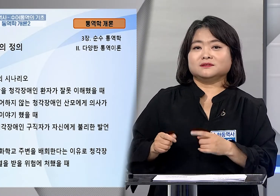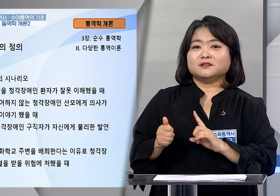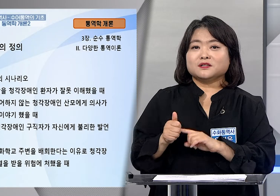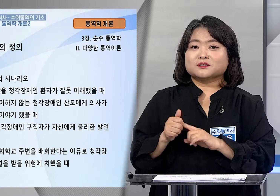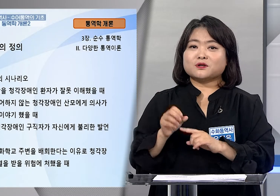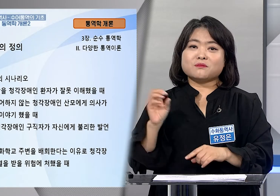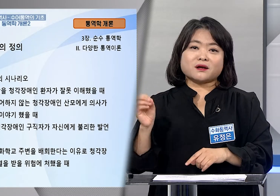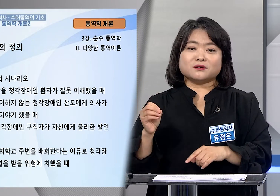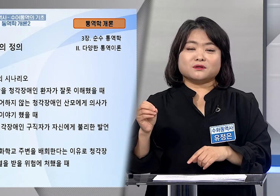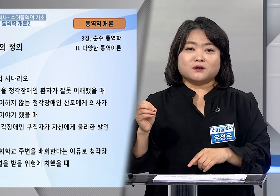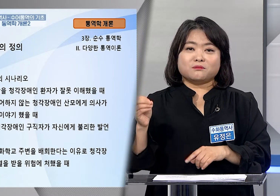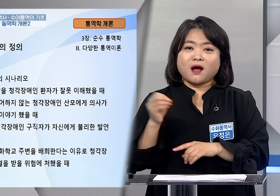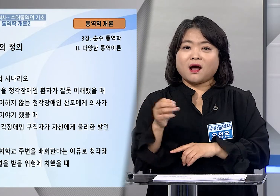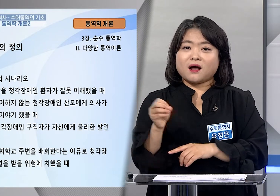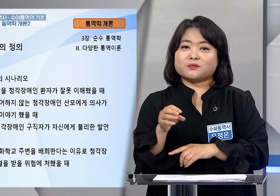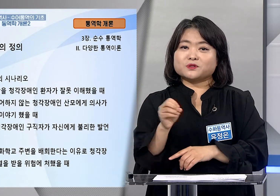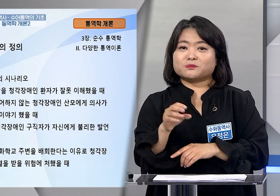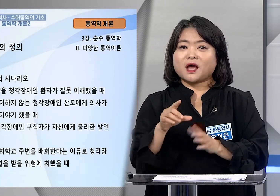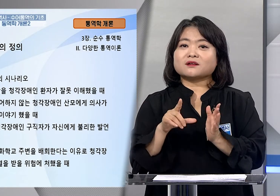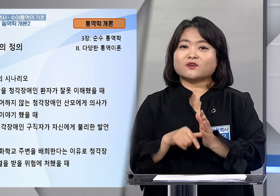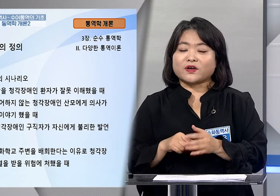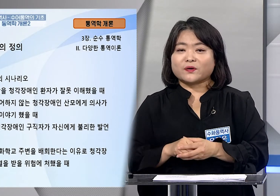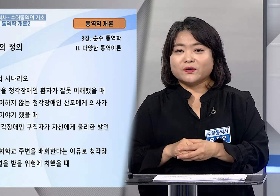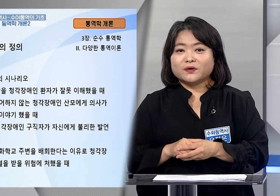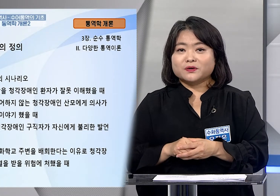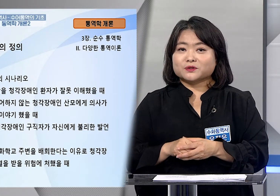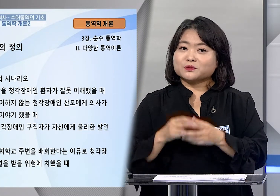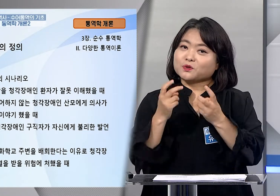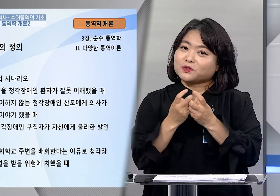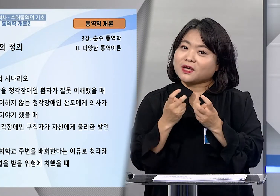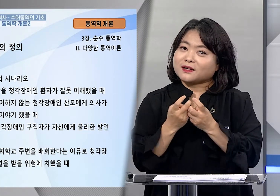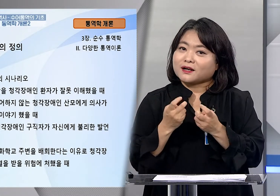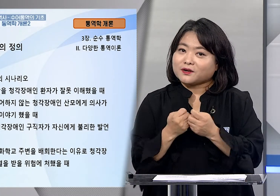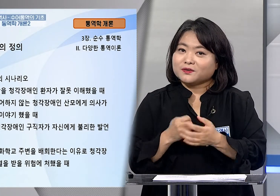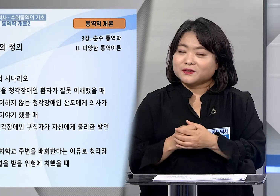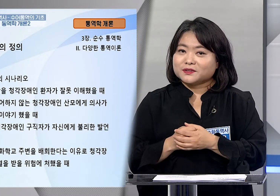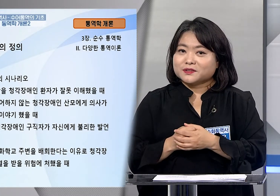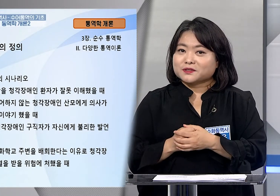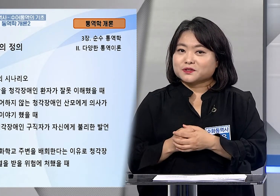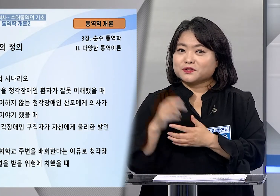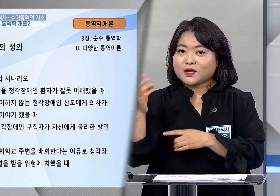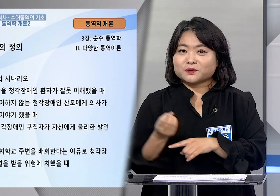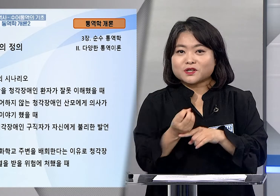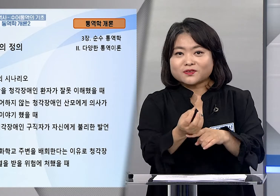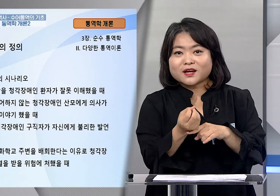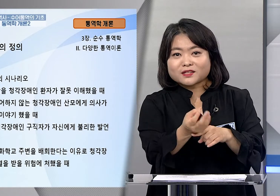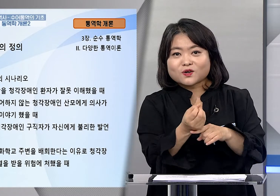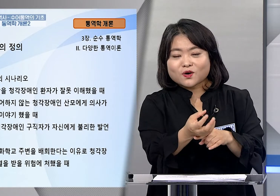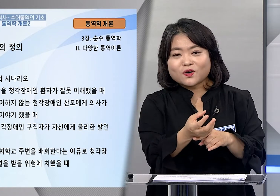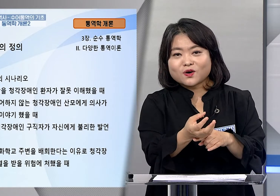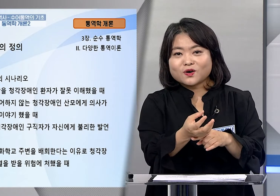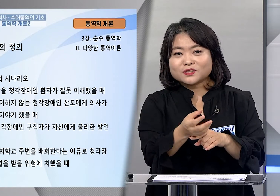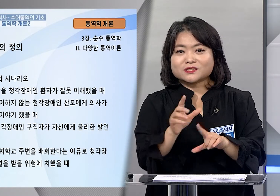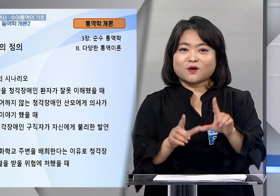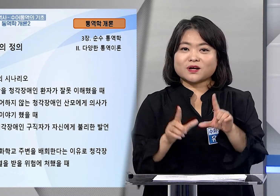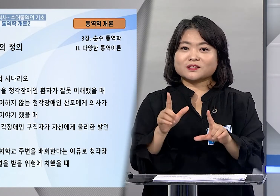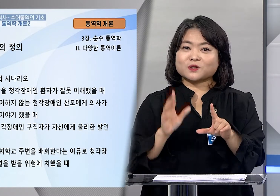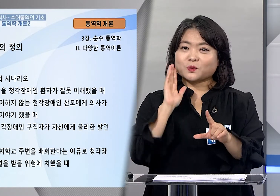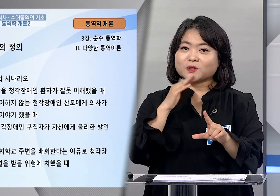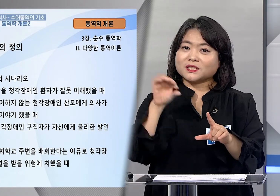그런 말을 막 면접 때 하는 거예요. 그럼 어떻게 해야 될까요? 그대로 전달해서 이 상황에서 농인이